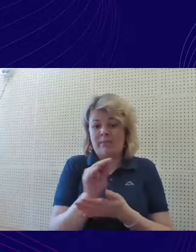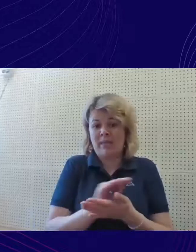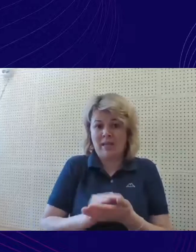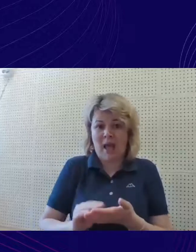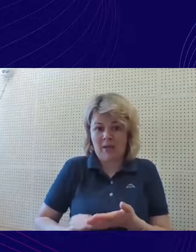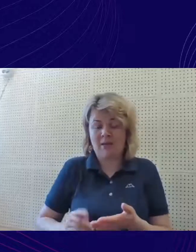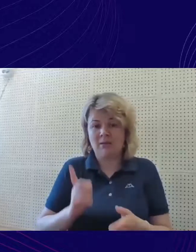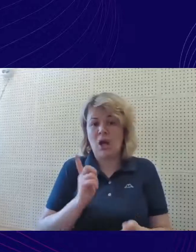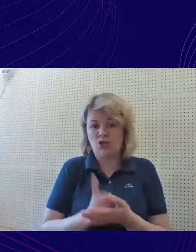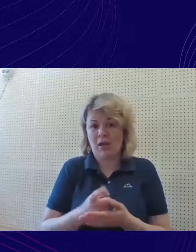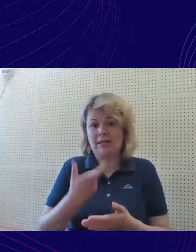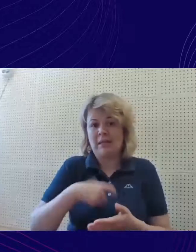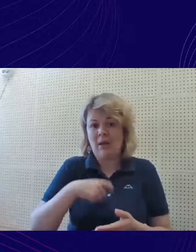себя